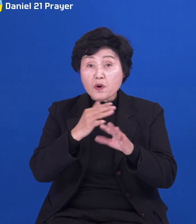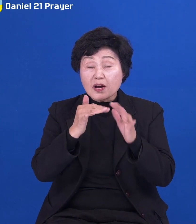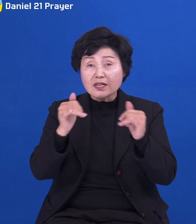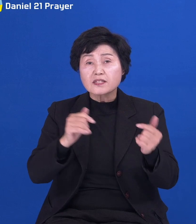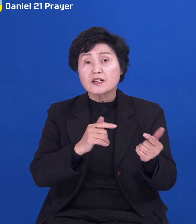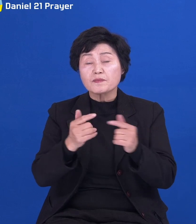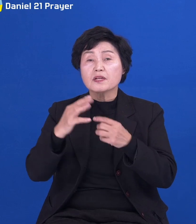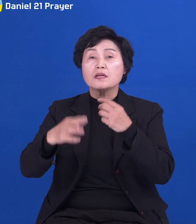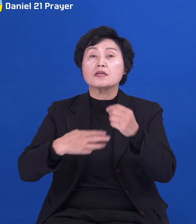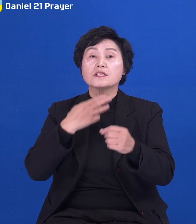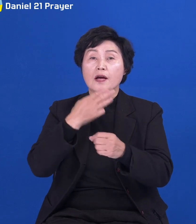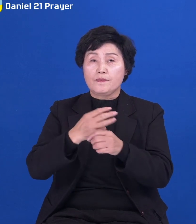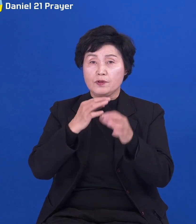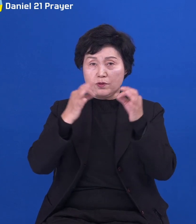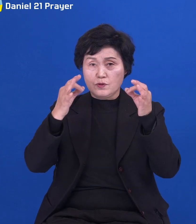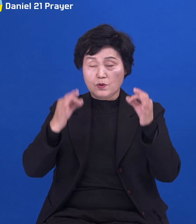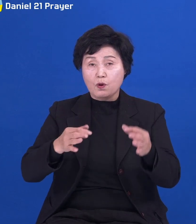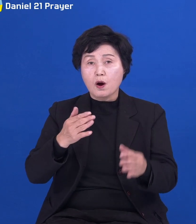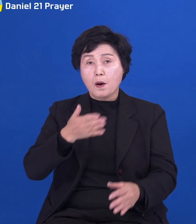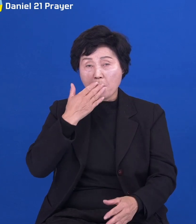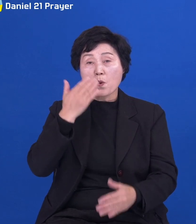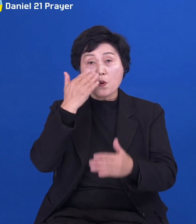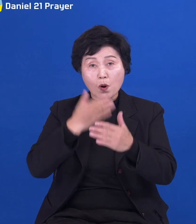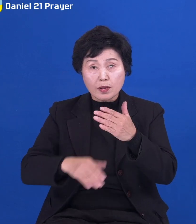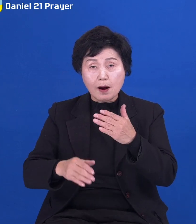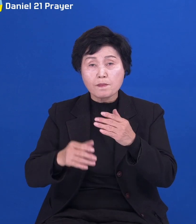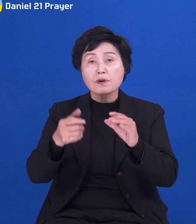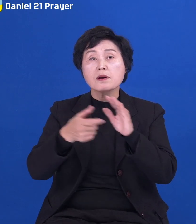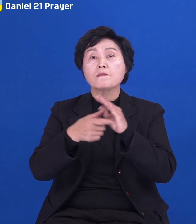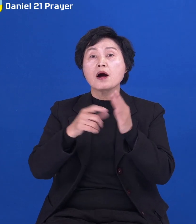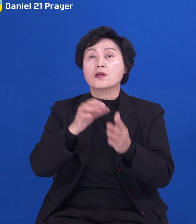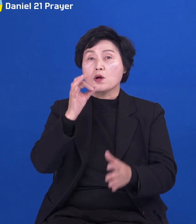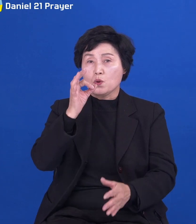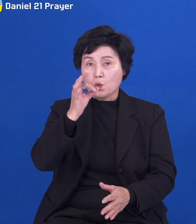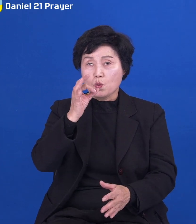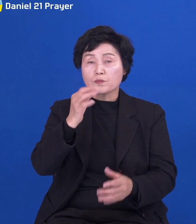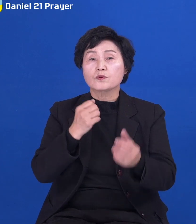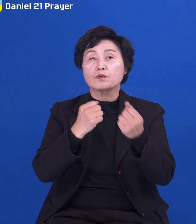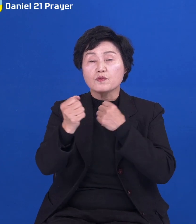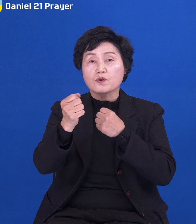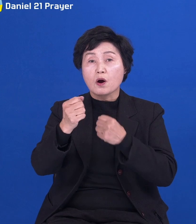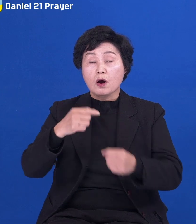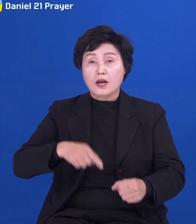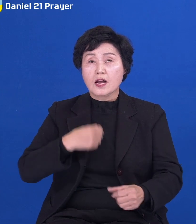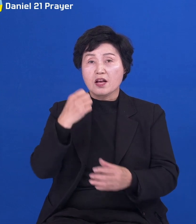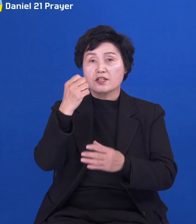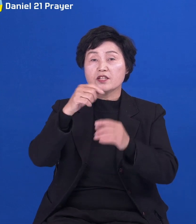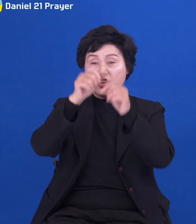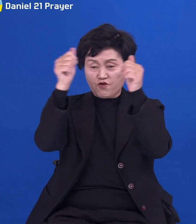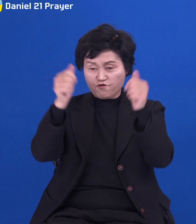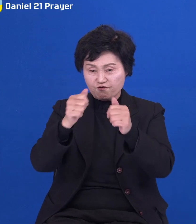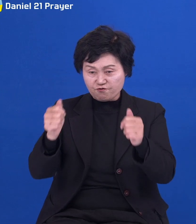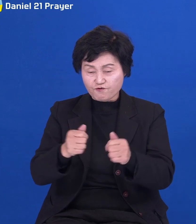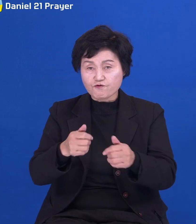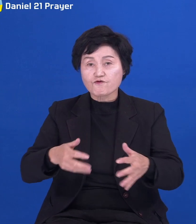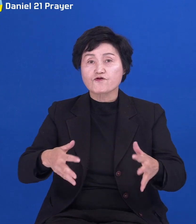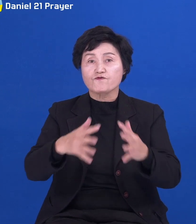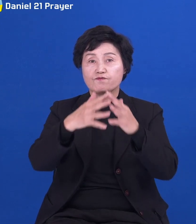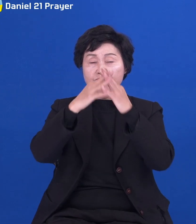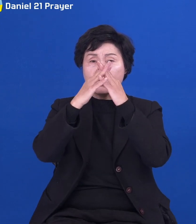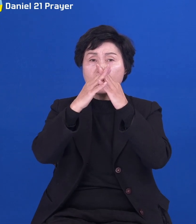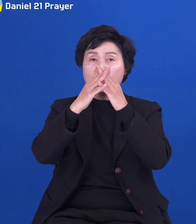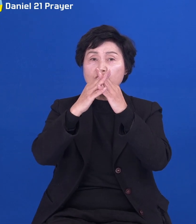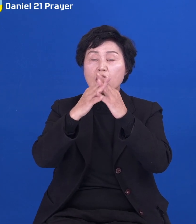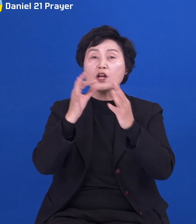자기 자신들의 우상을 건설하는 데 그 돈을 다 탕진하고 말았어요. 외국 외신분들이 북한에 가서 본 그